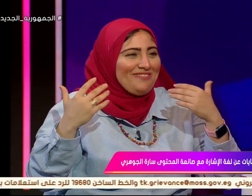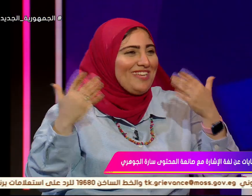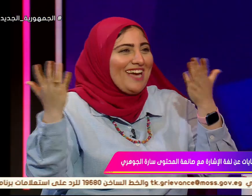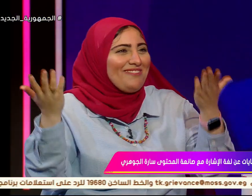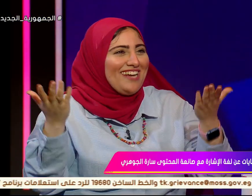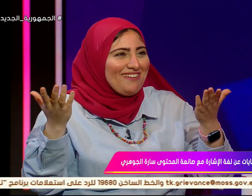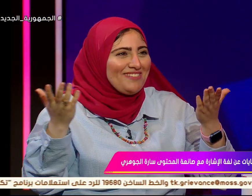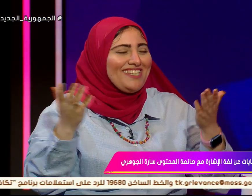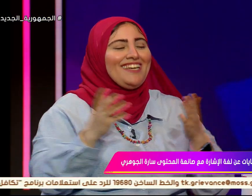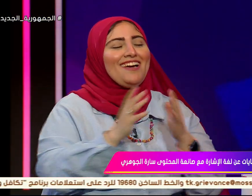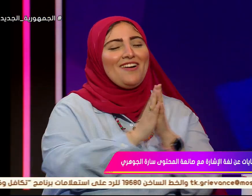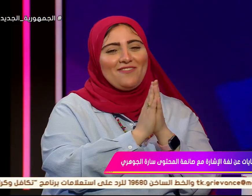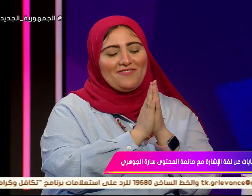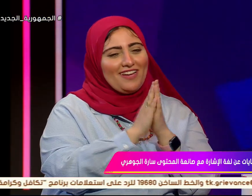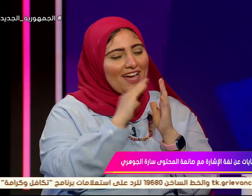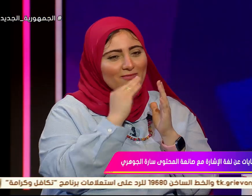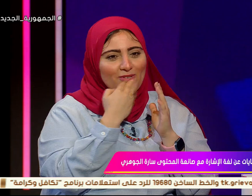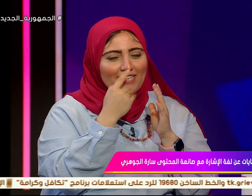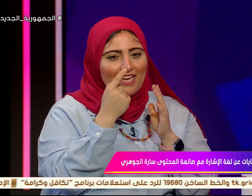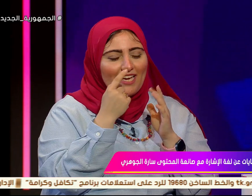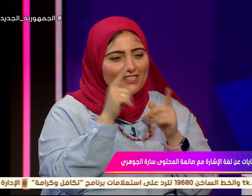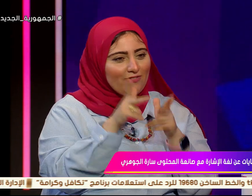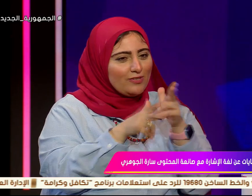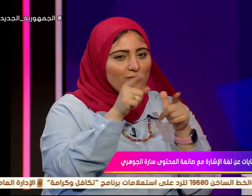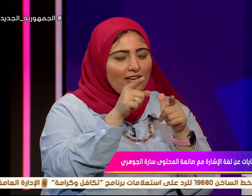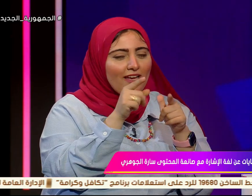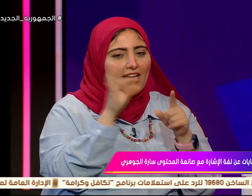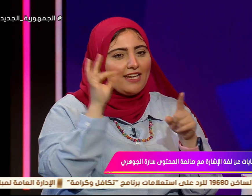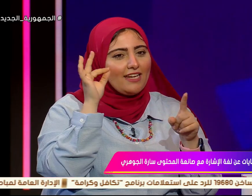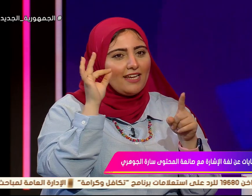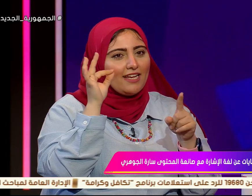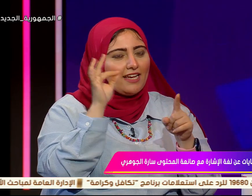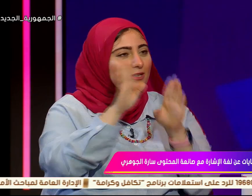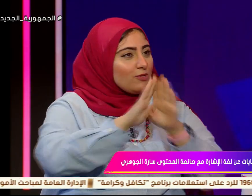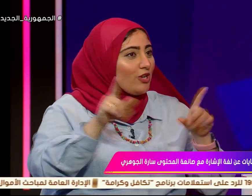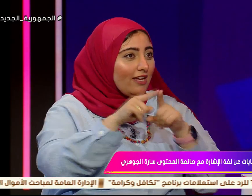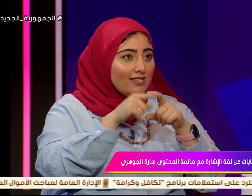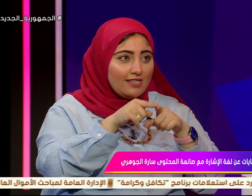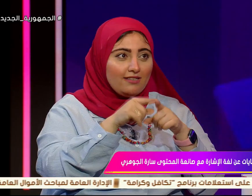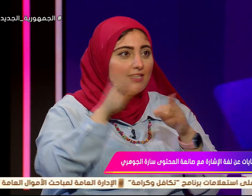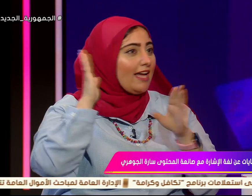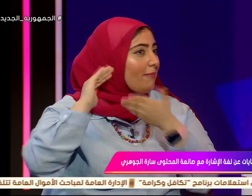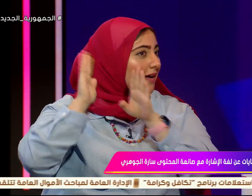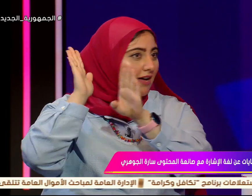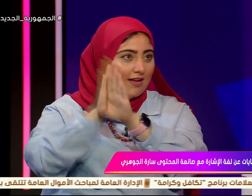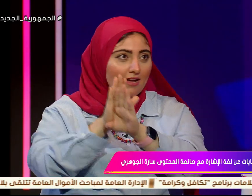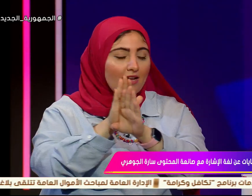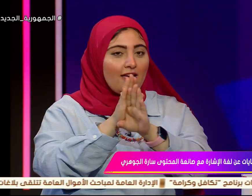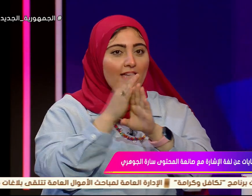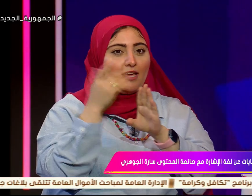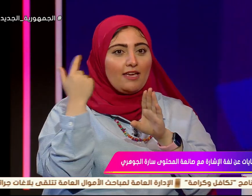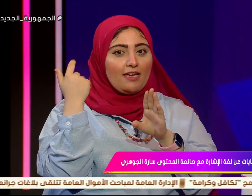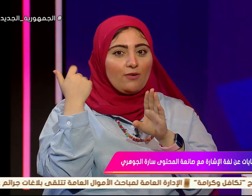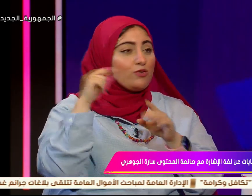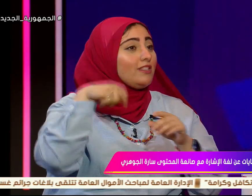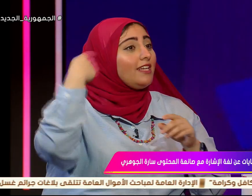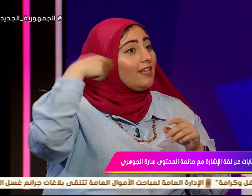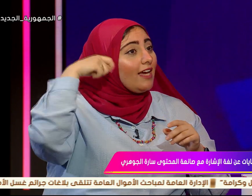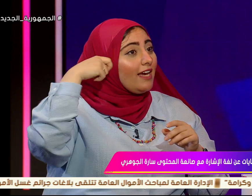الامتحان ولا اعمل ايه فالحمد لله ان الفيديو ده خلى ان المسرحيه دي يدعمها وزاره